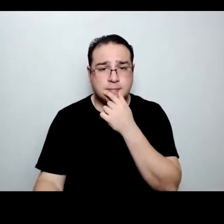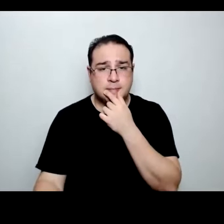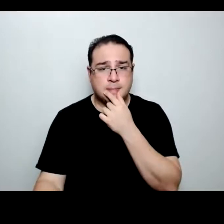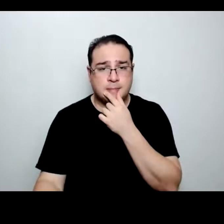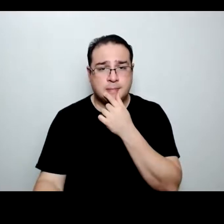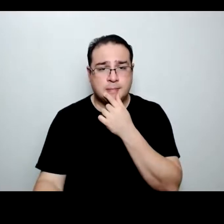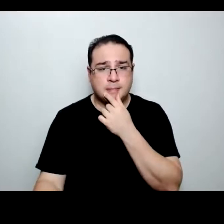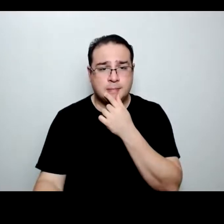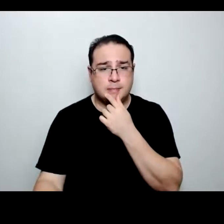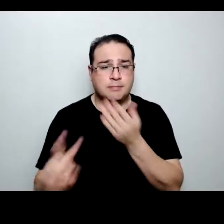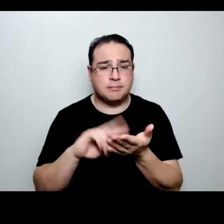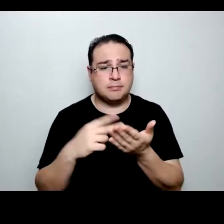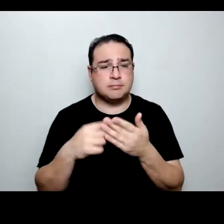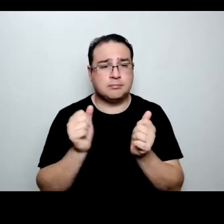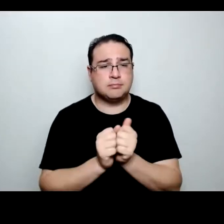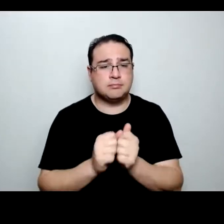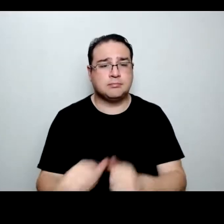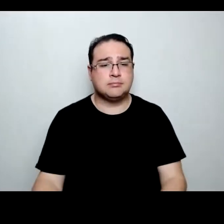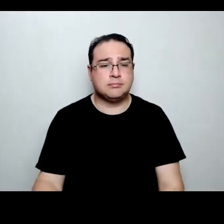uma tradução